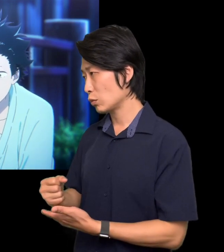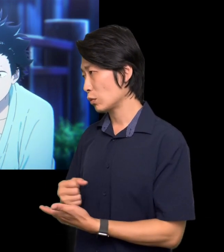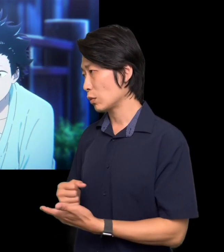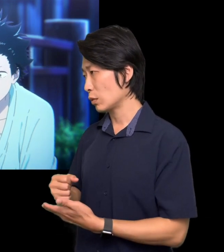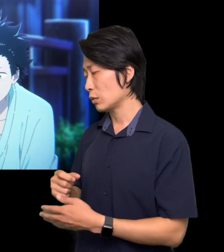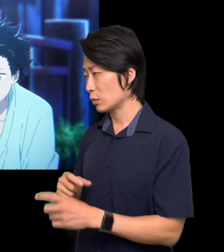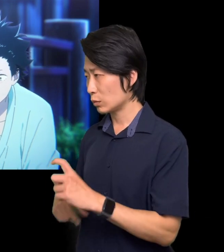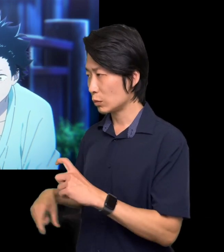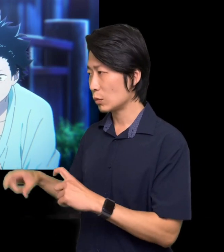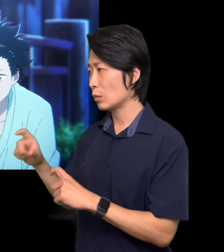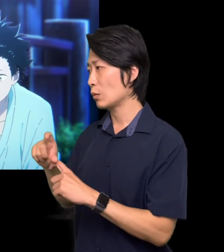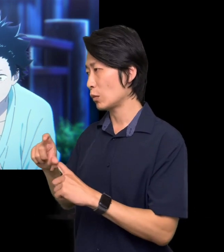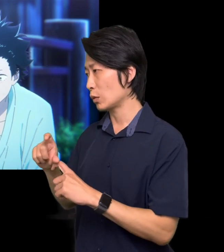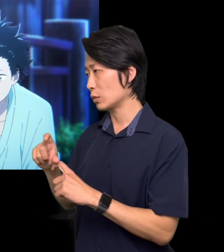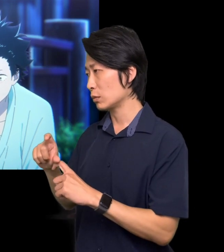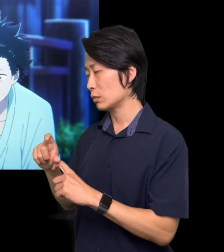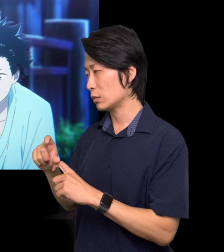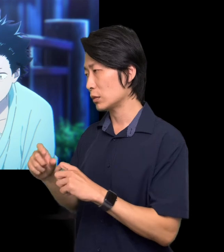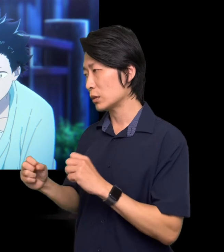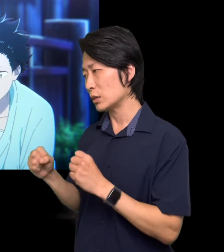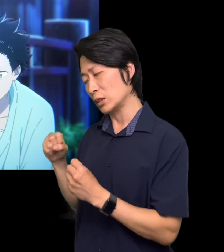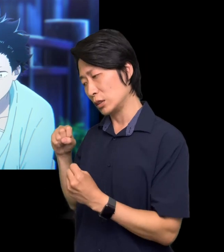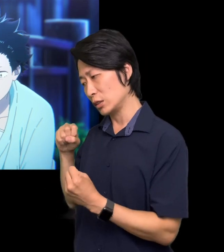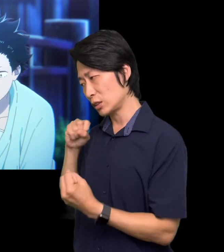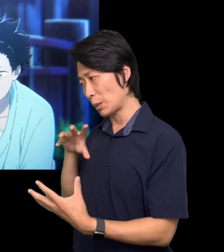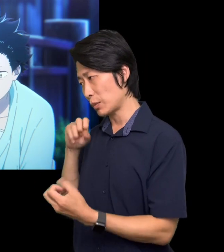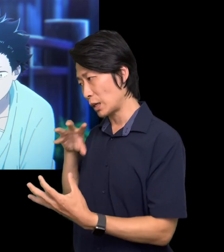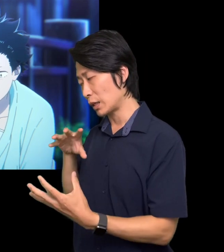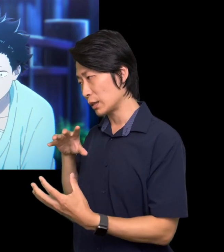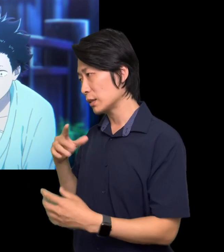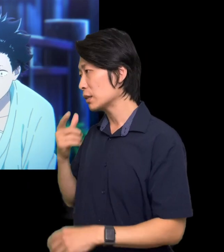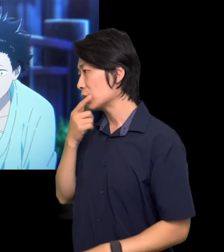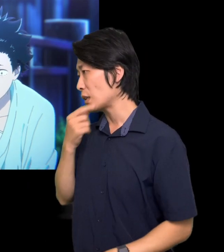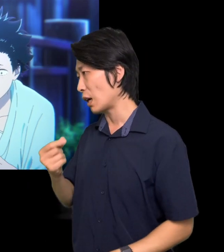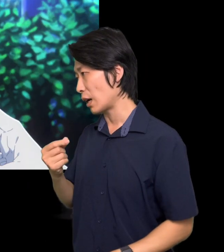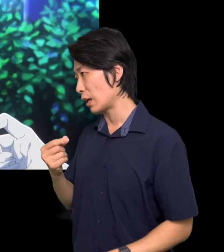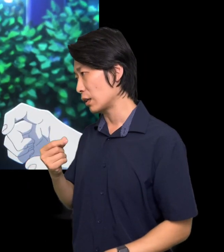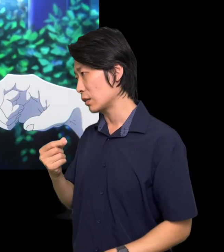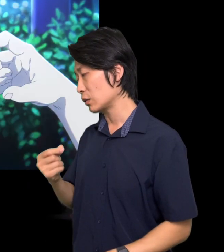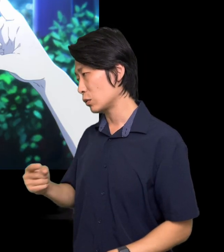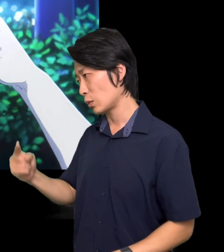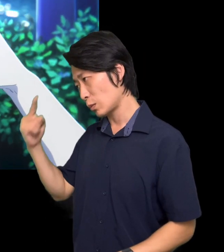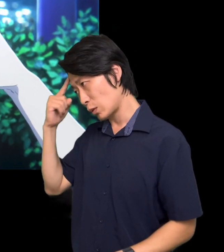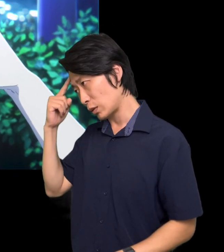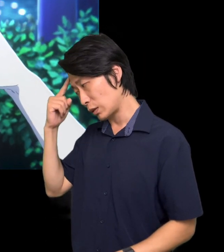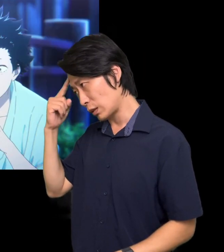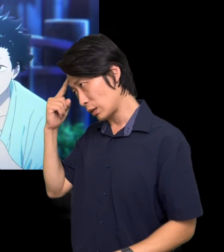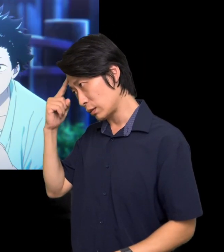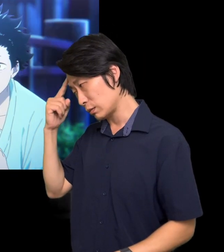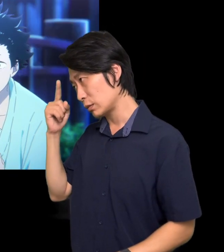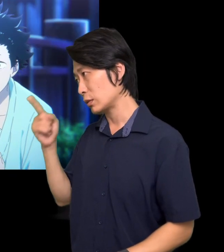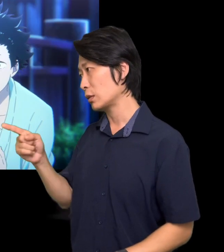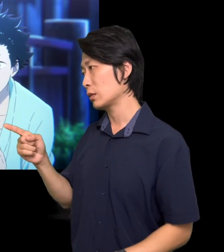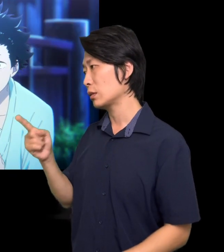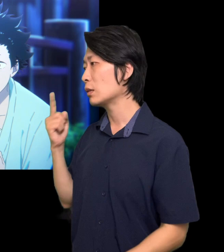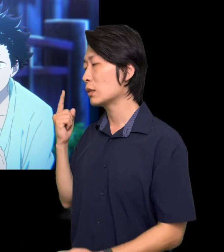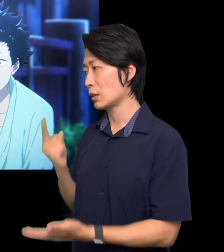都合よく解釈してた。もっと話がしたかったんだ。それ